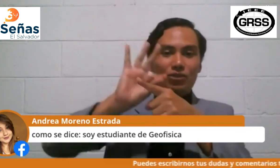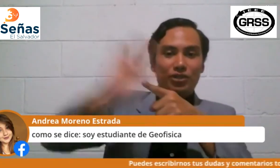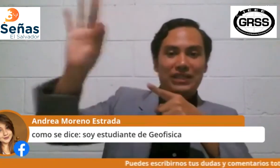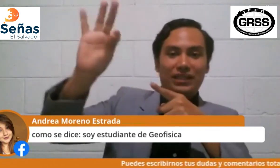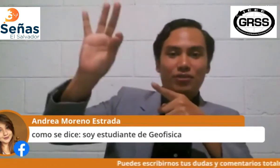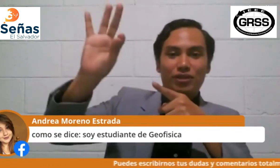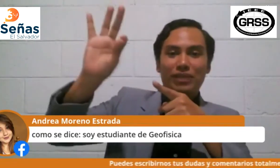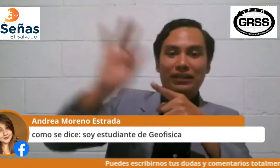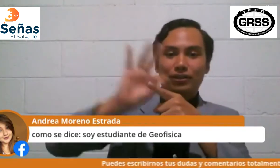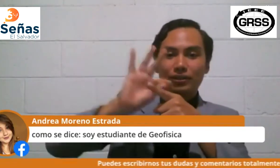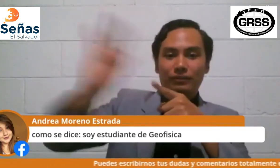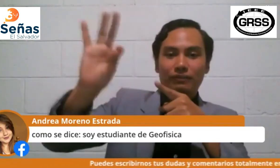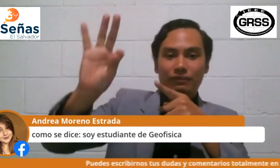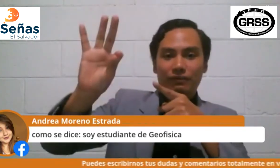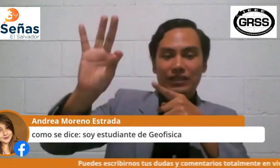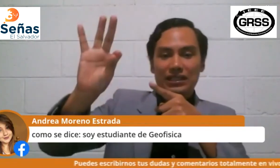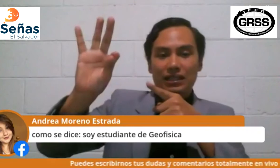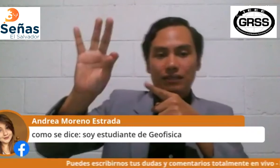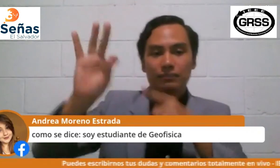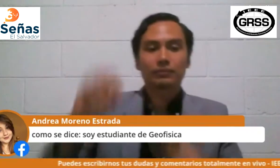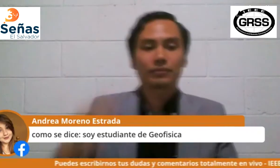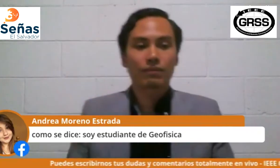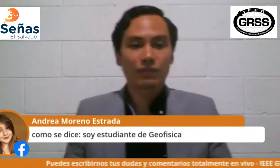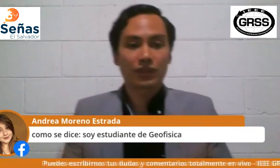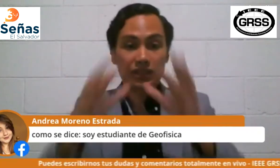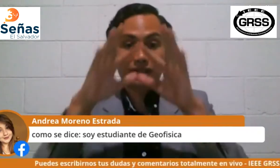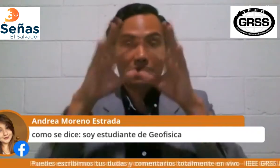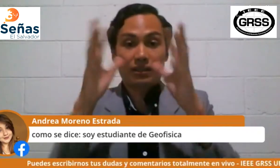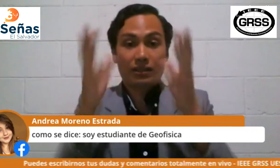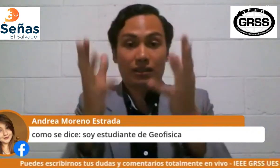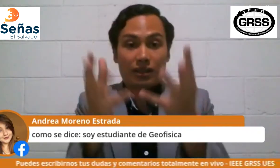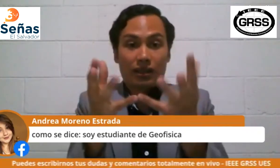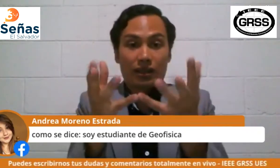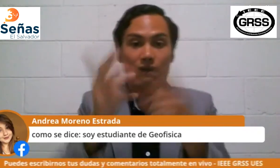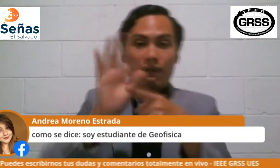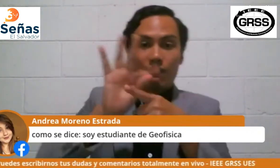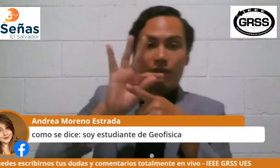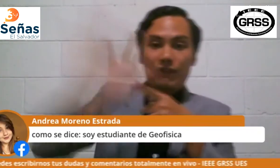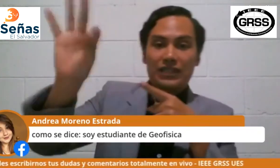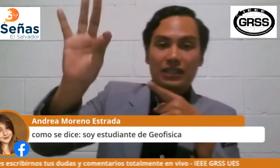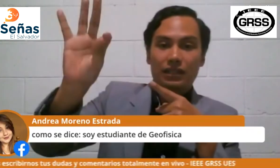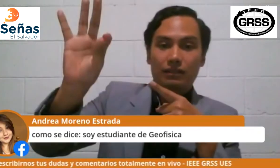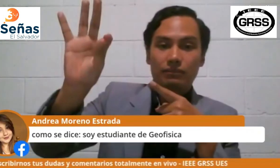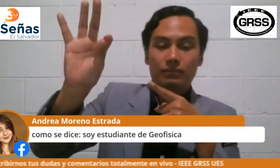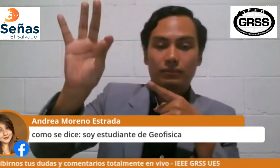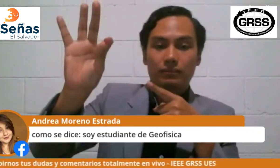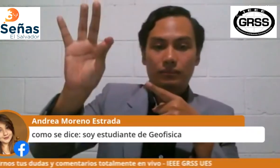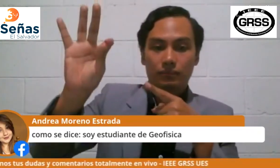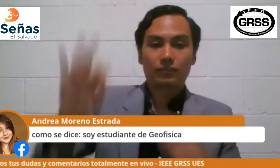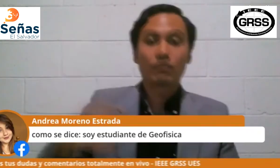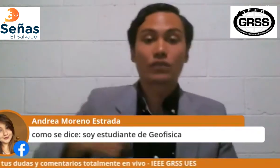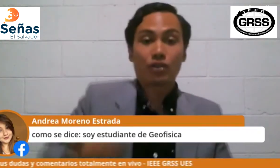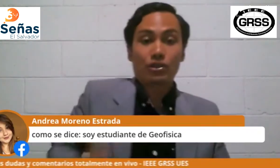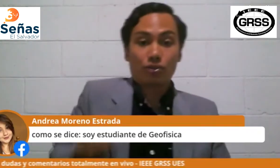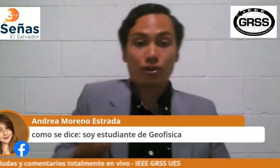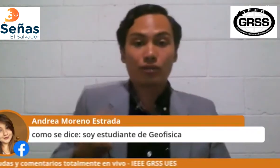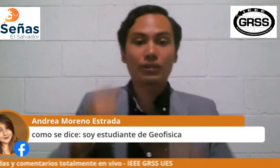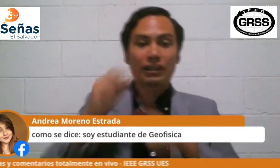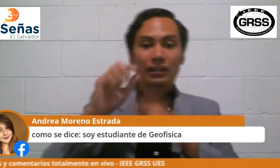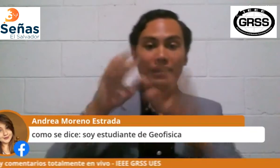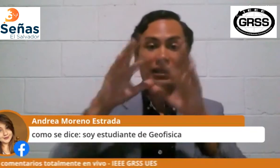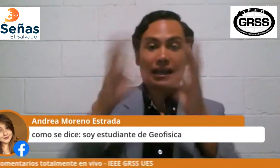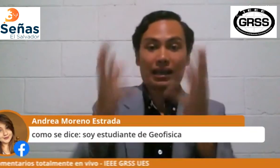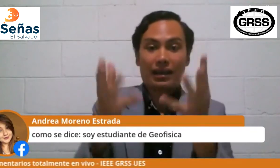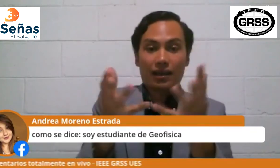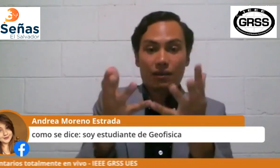Digamos, esto podría ser como el vector física. Entonces, geofísica. Yo estudio